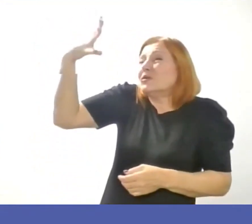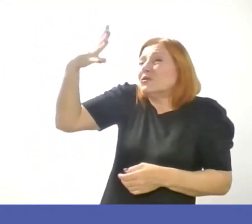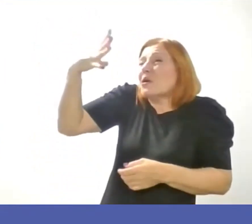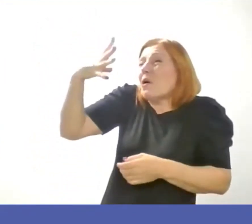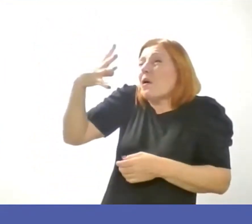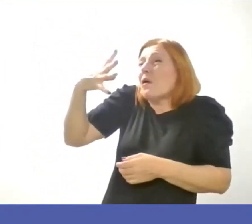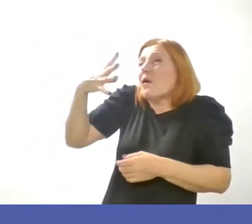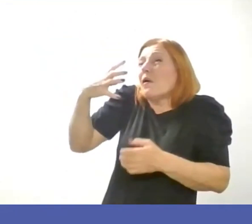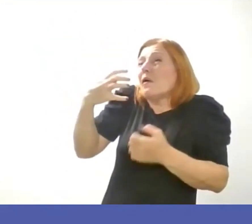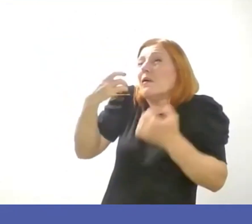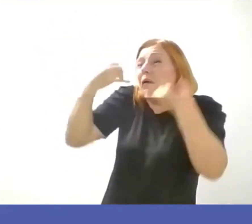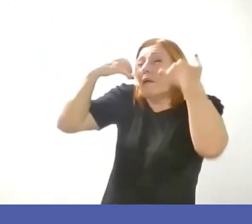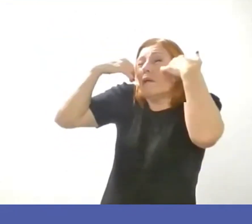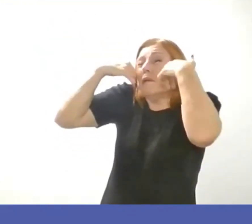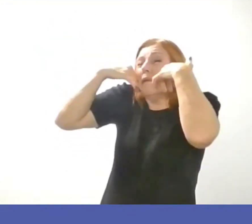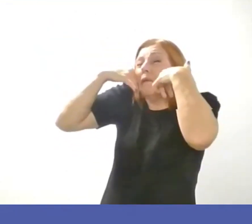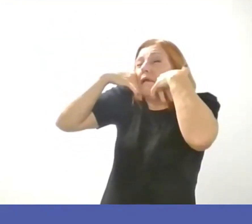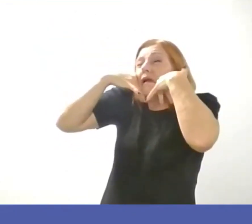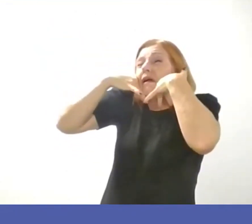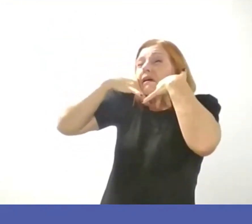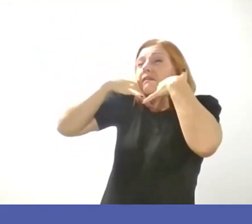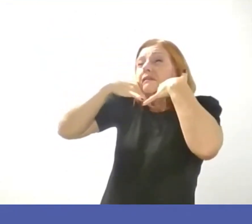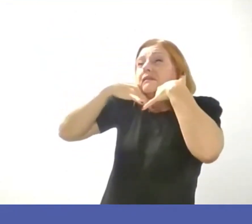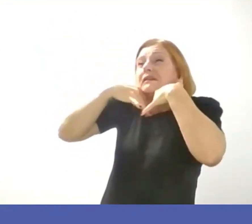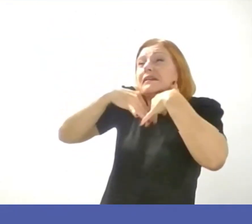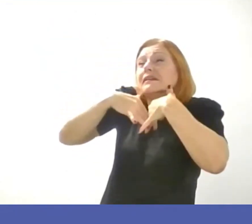lá fazendo comportagem.